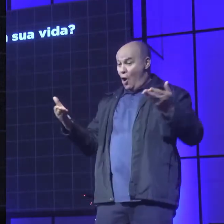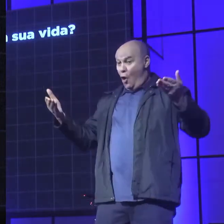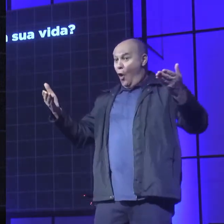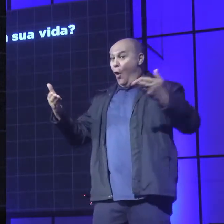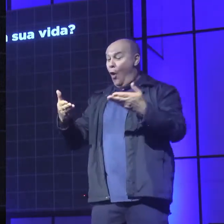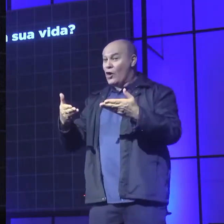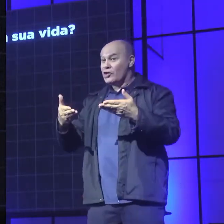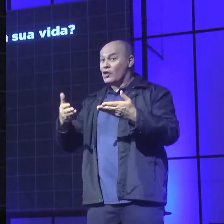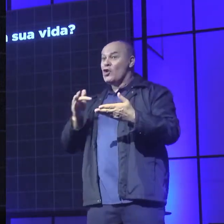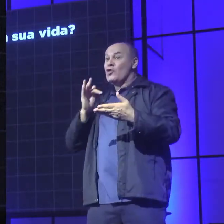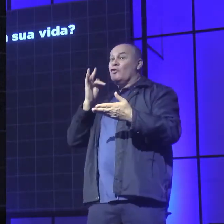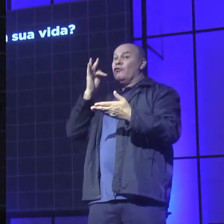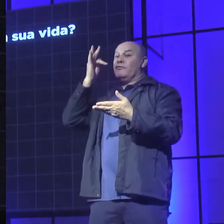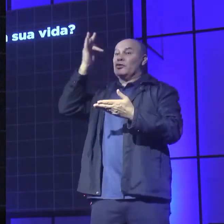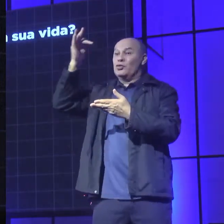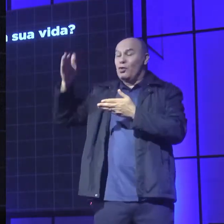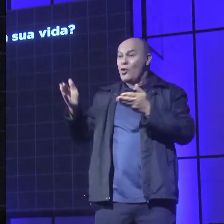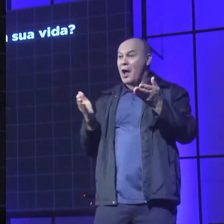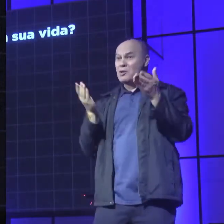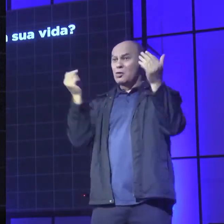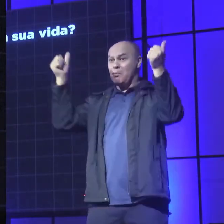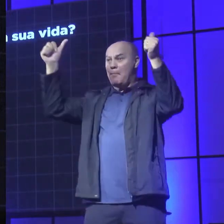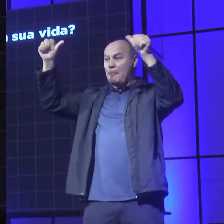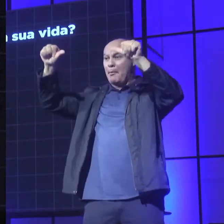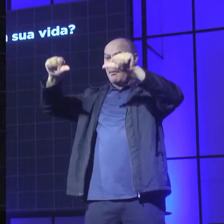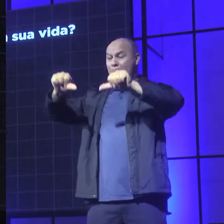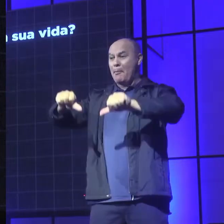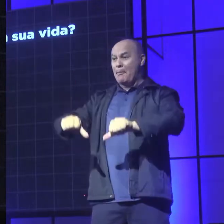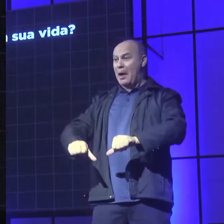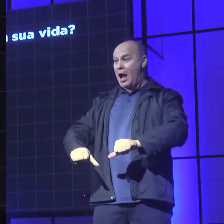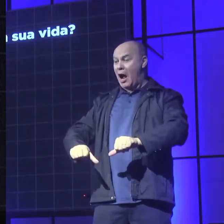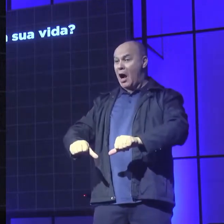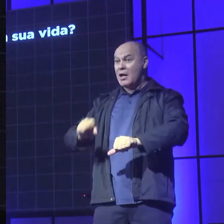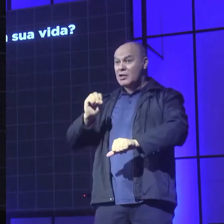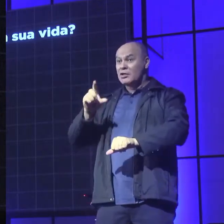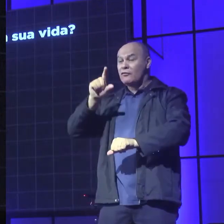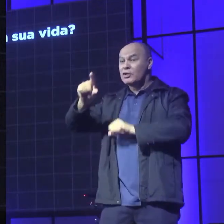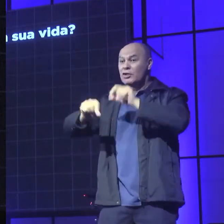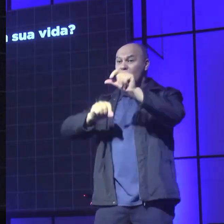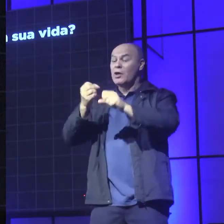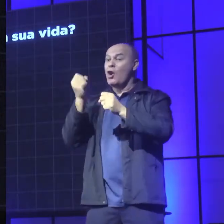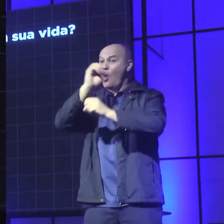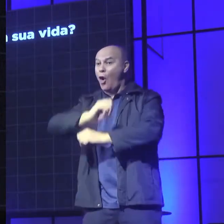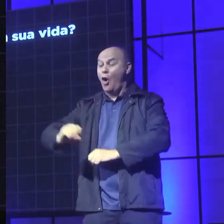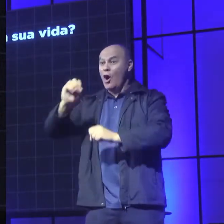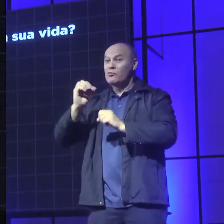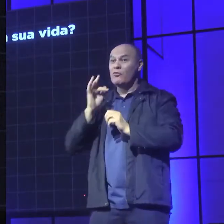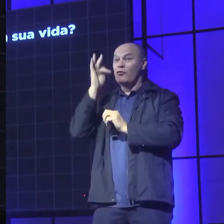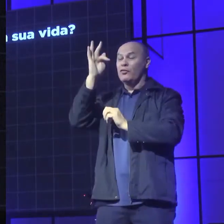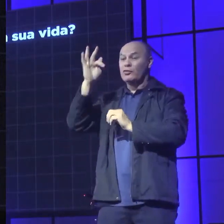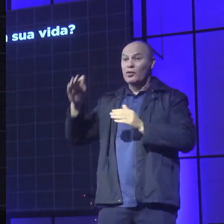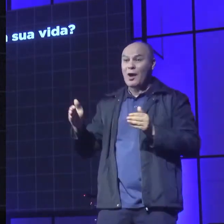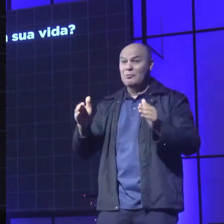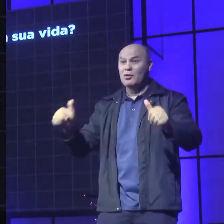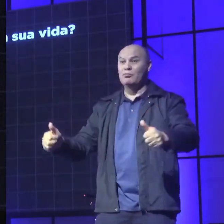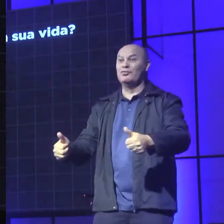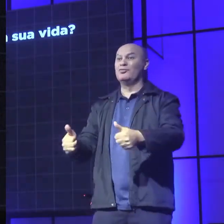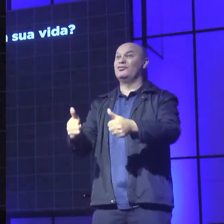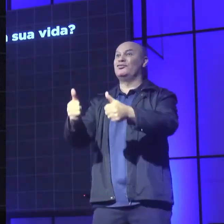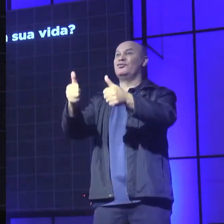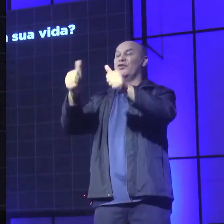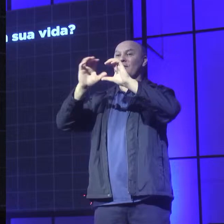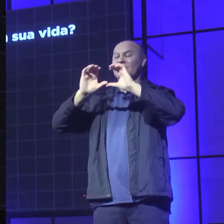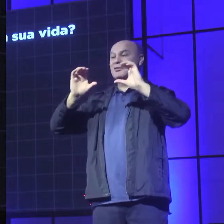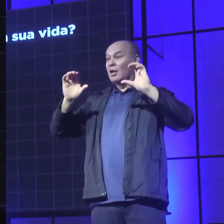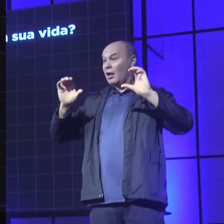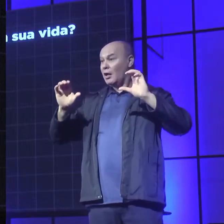flexiona, se você é xoxo, se você é morno hoje, o resultado vai ser ruim no futuro. Então, com